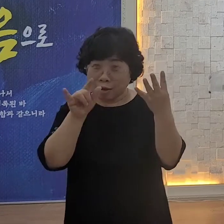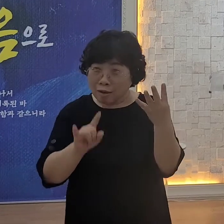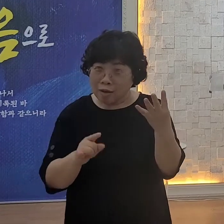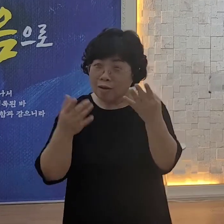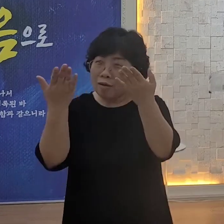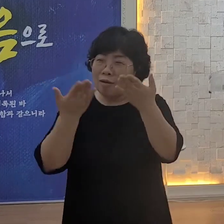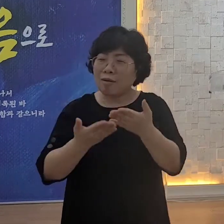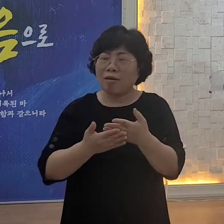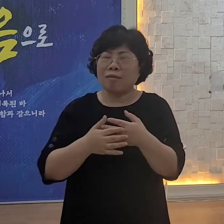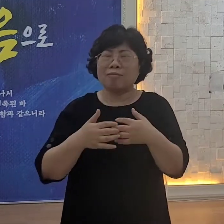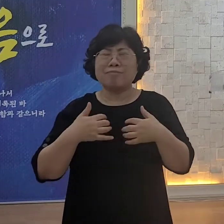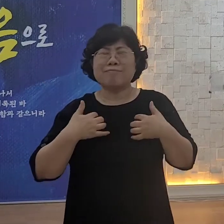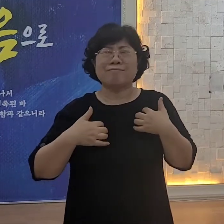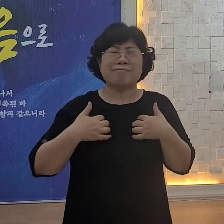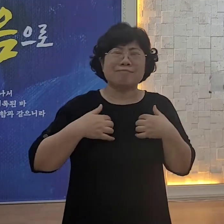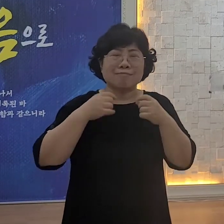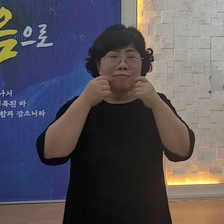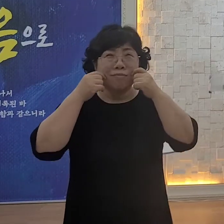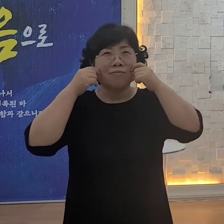4개를. 얼마나 좋아요.